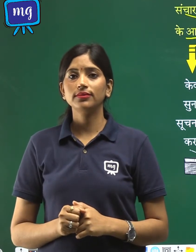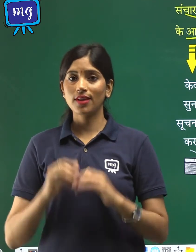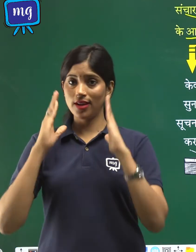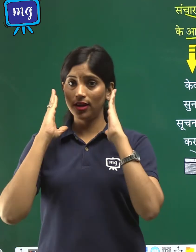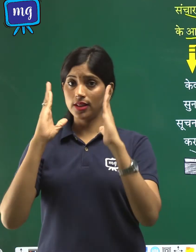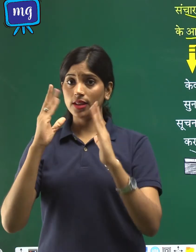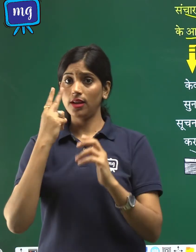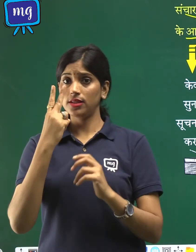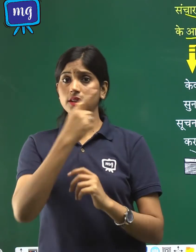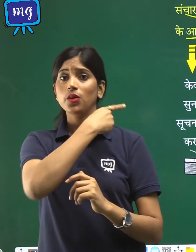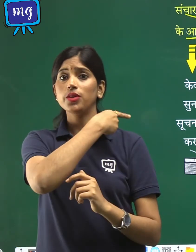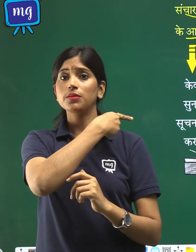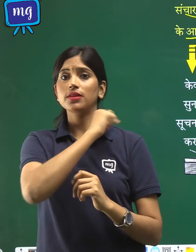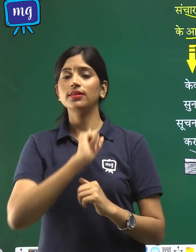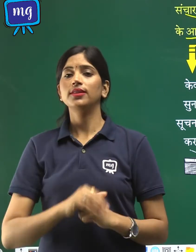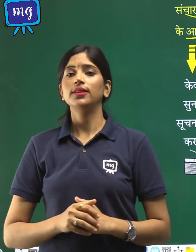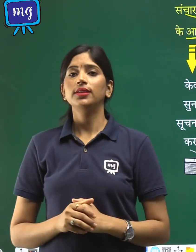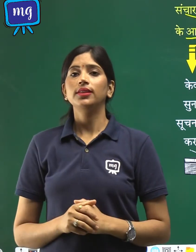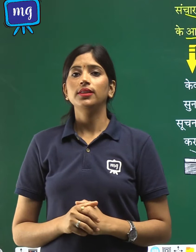ध्यान से देखो। इसमें